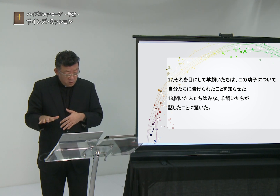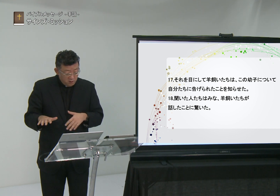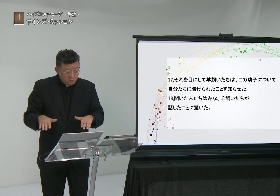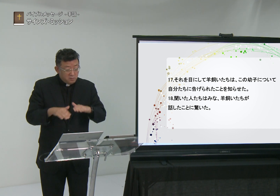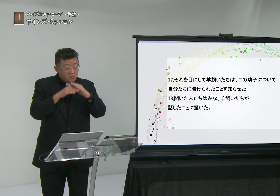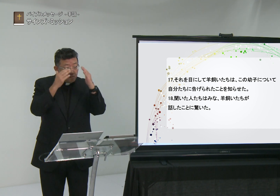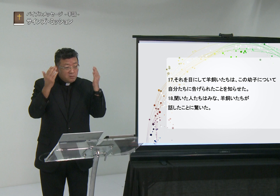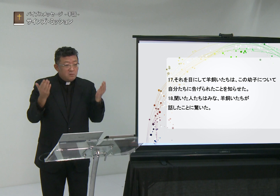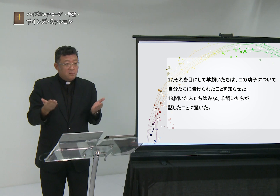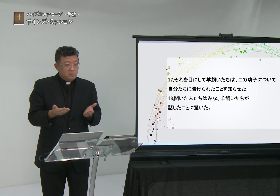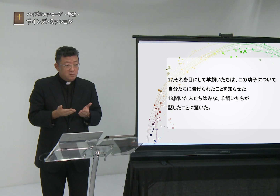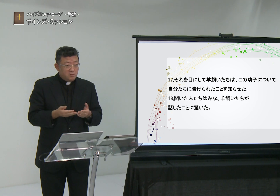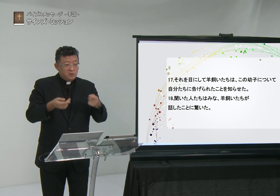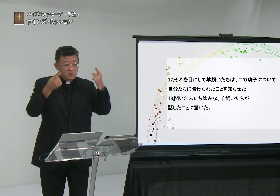聞いた人たちは皆